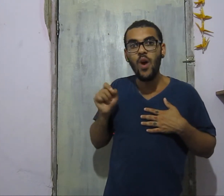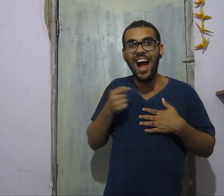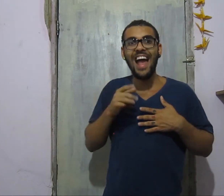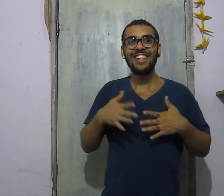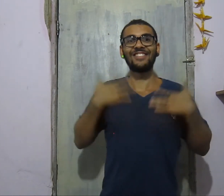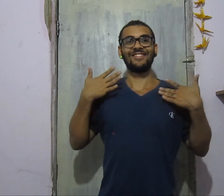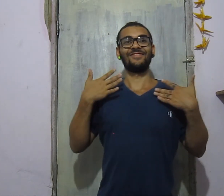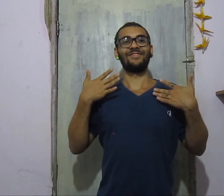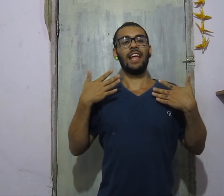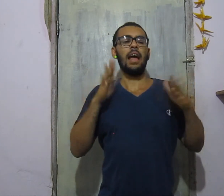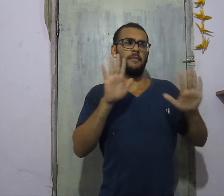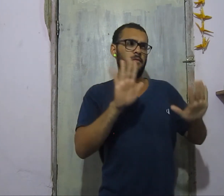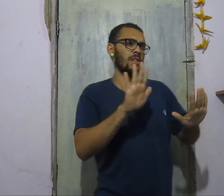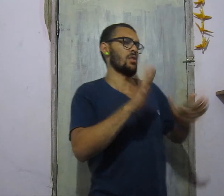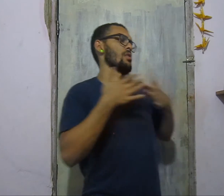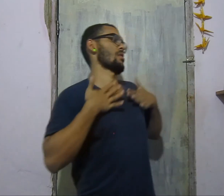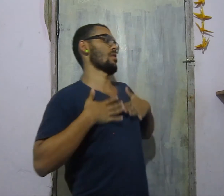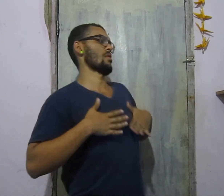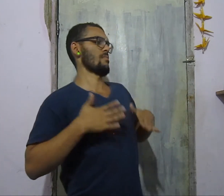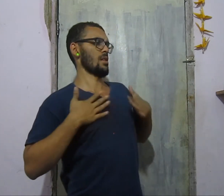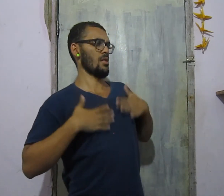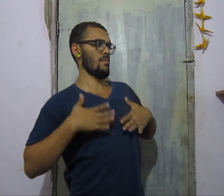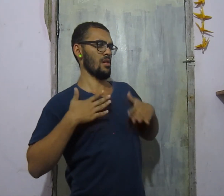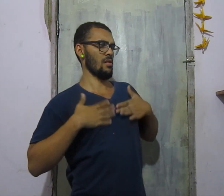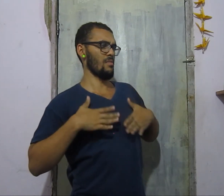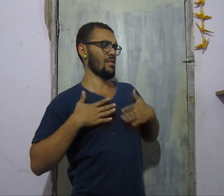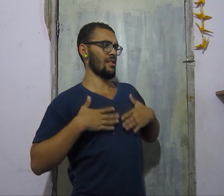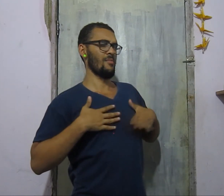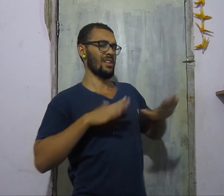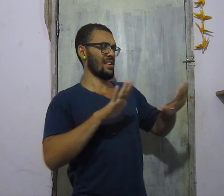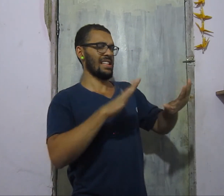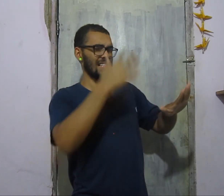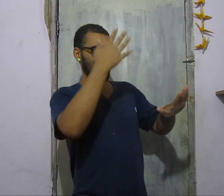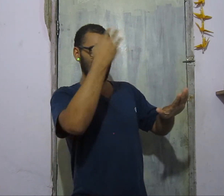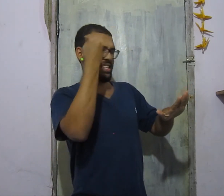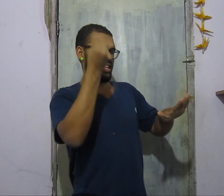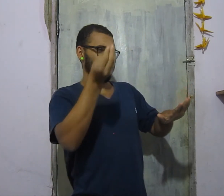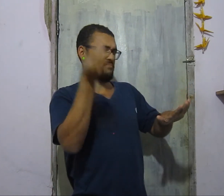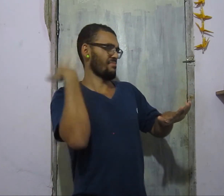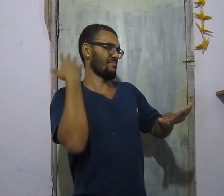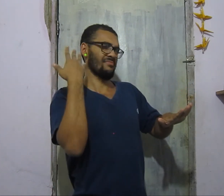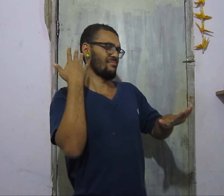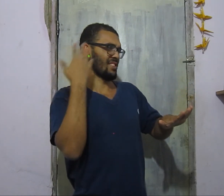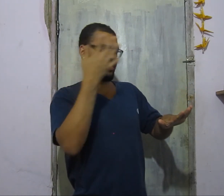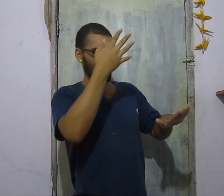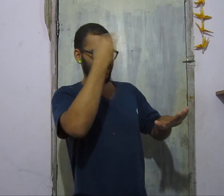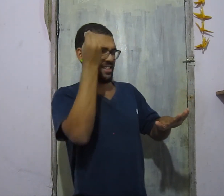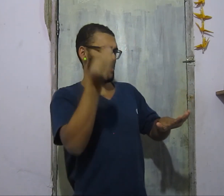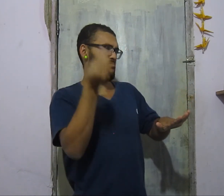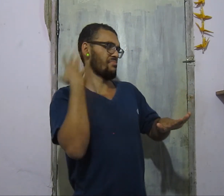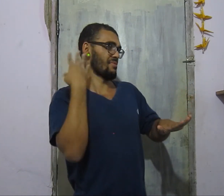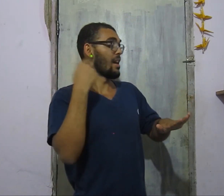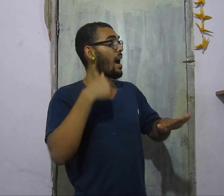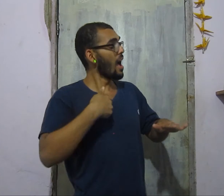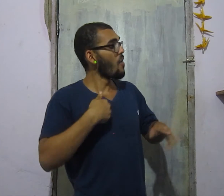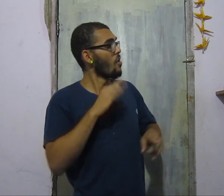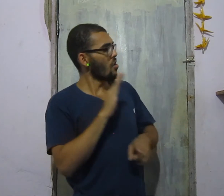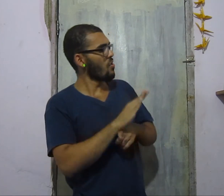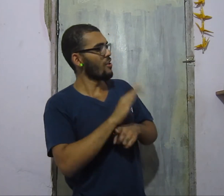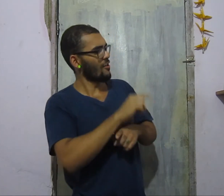ela estaria viva porque eles não haviam conseguido isso. Ela fica totalmente espantada, mas o cara fala que ela não precisa ficar exasperada, que ela